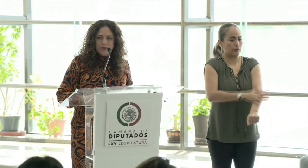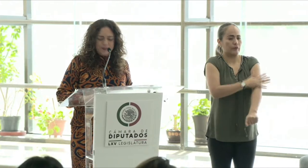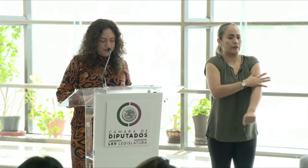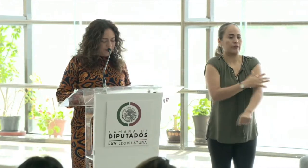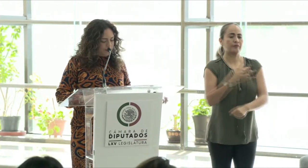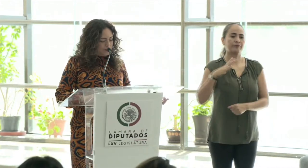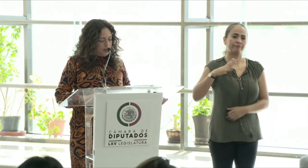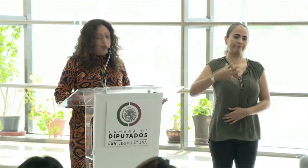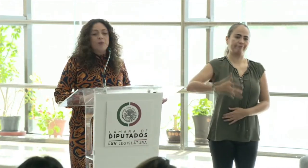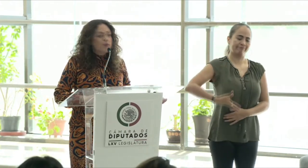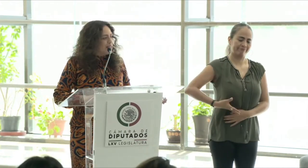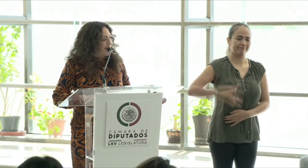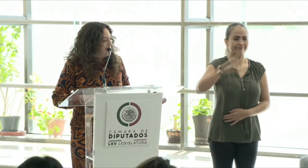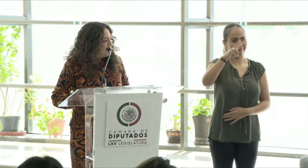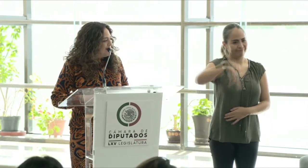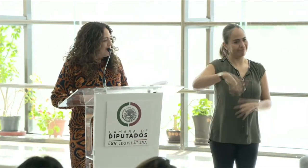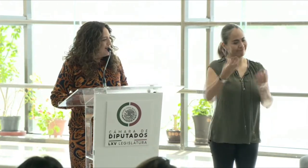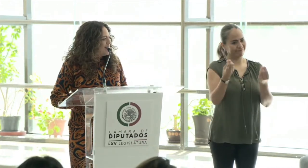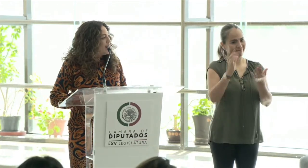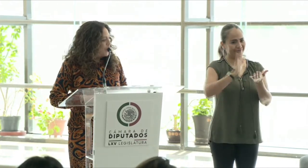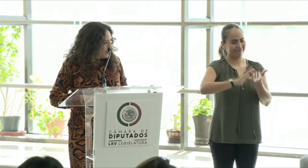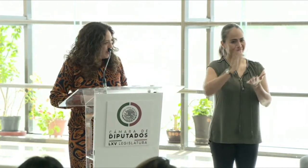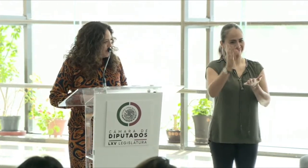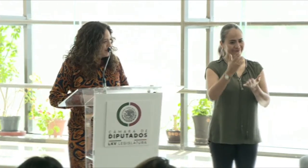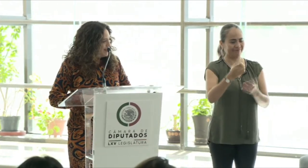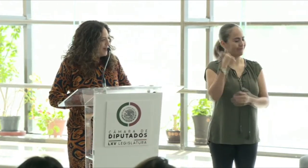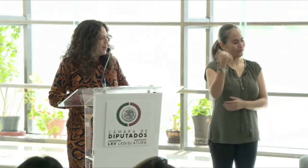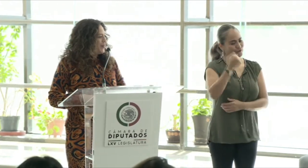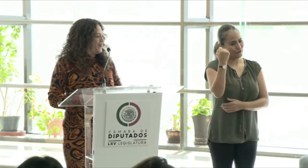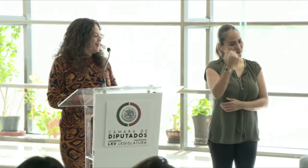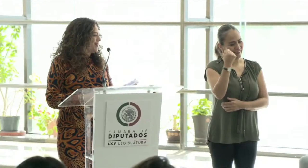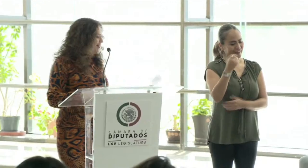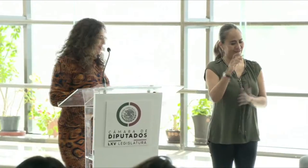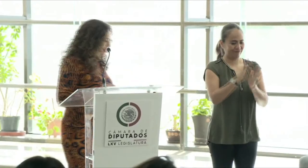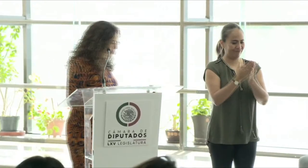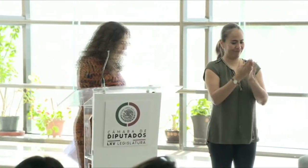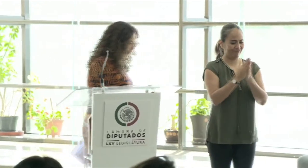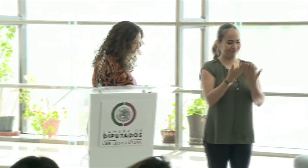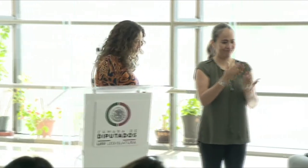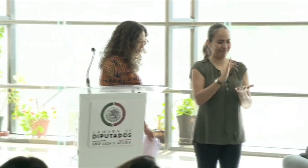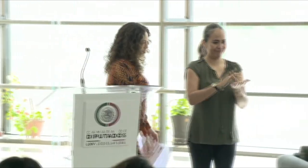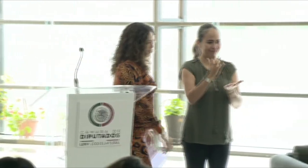orgullo Muchas gracias y Enhorabuena por este trabajo